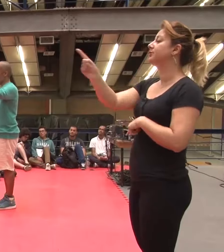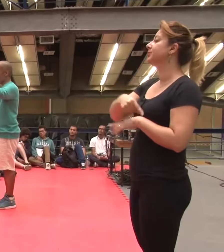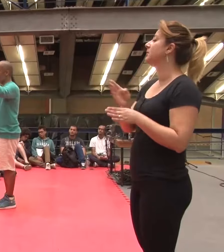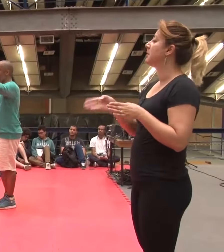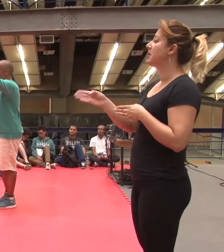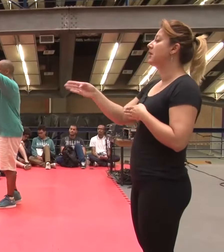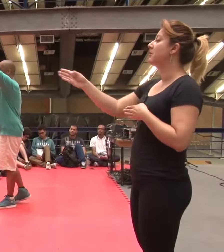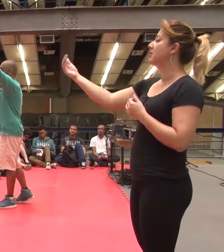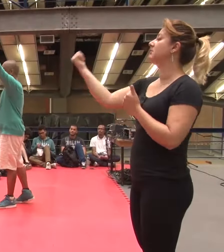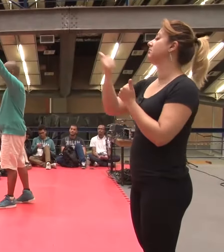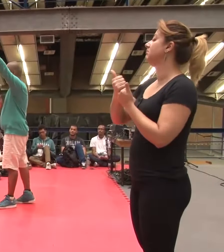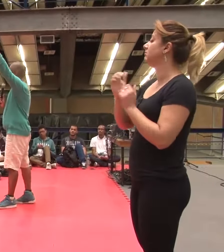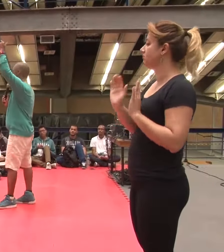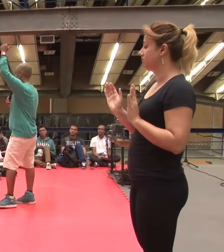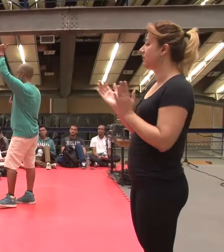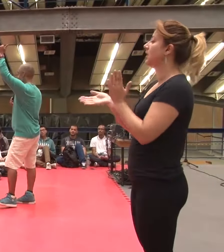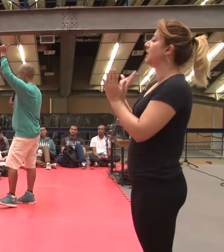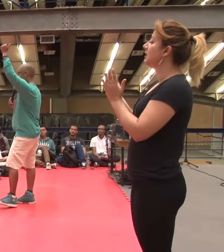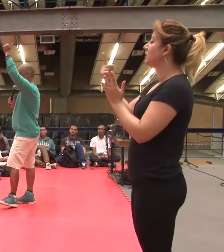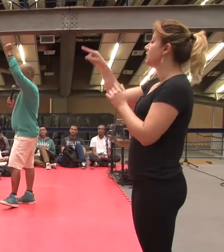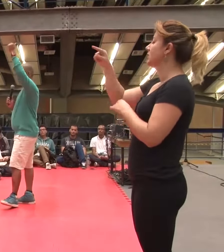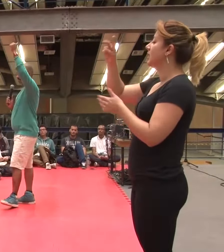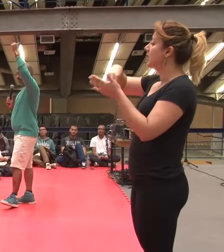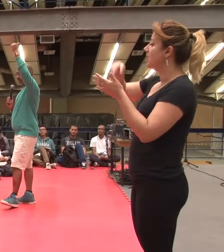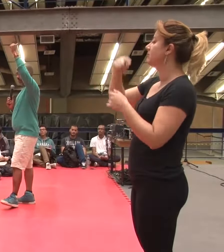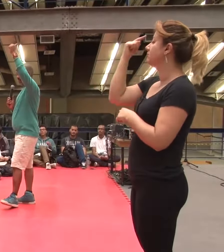dos Anéis, Harry Potter.